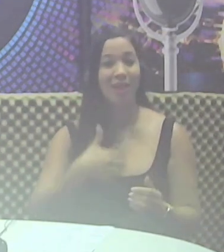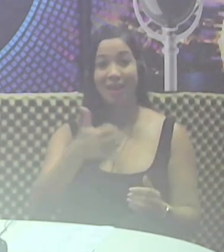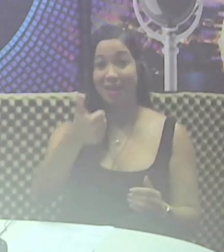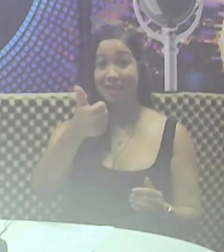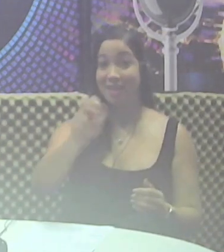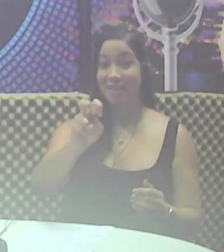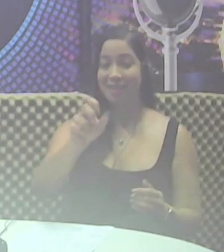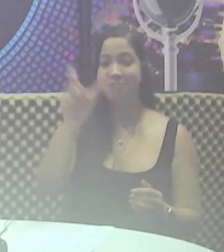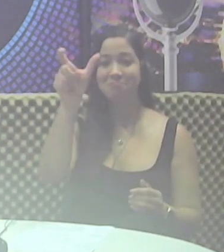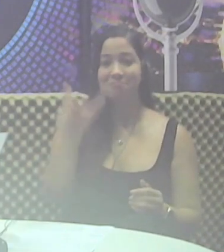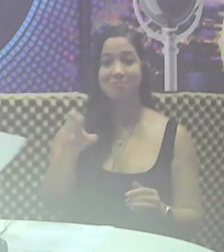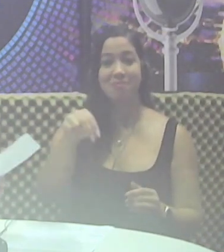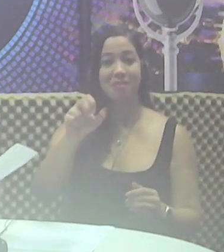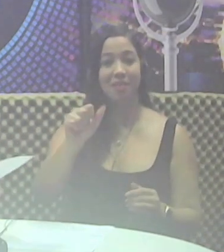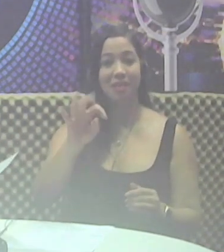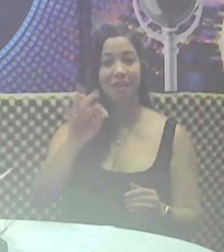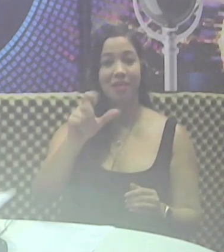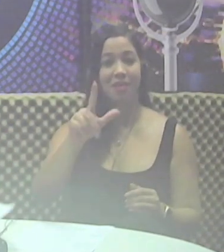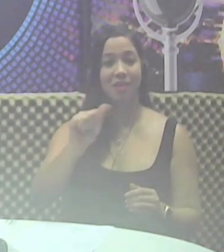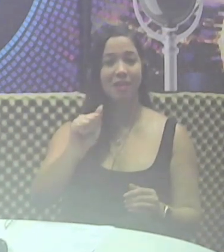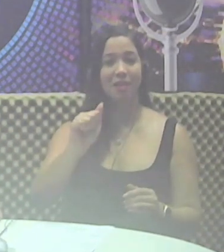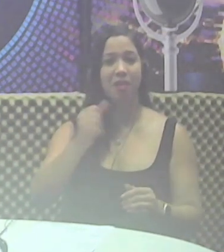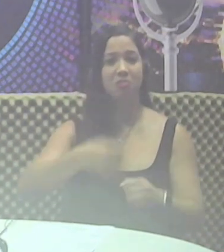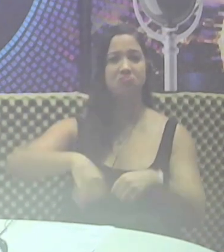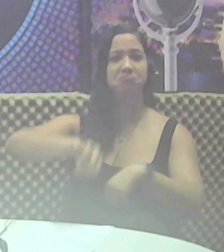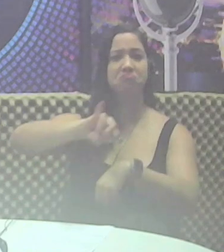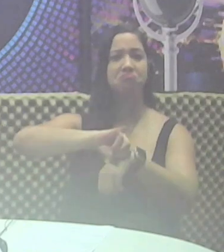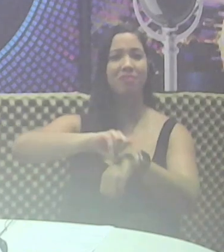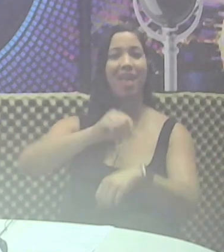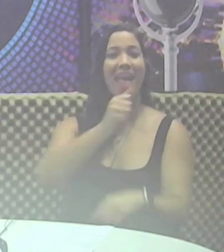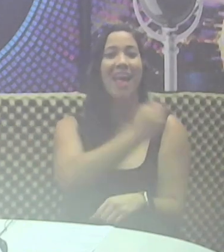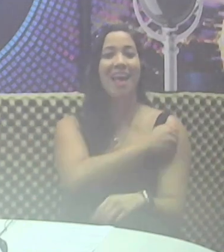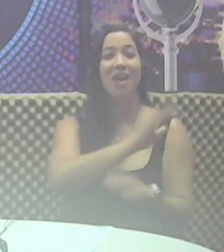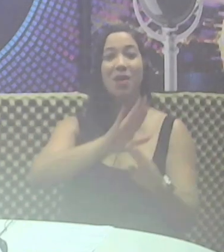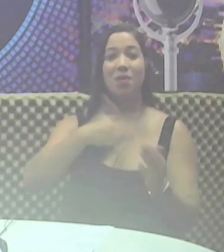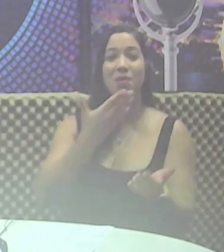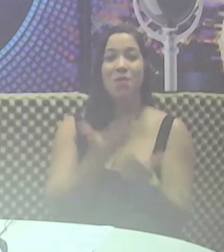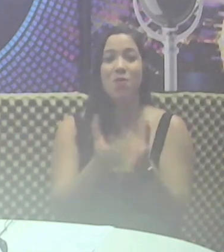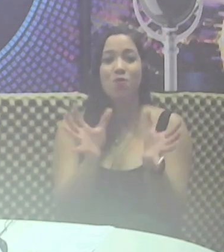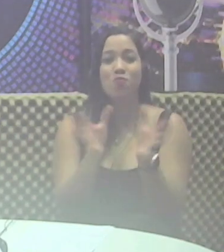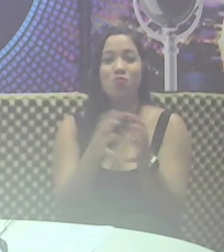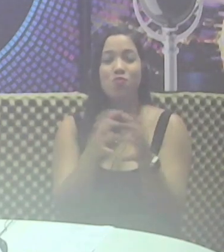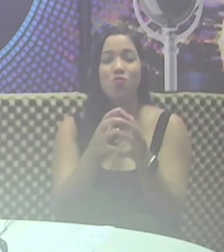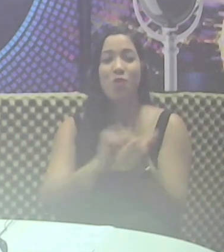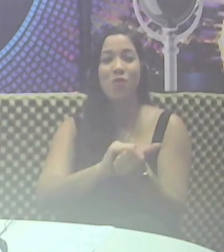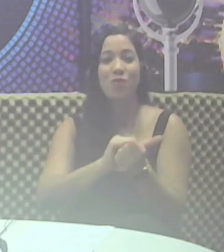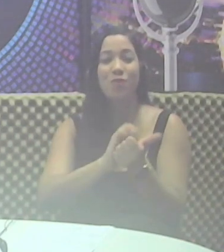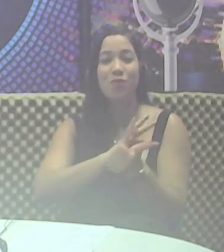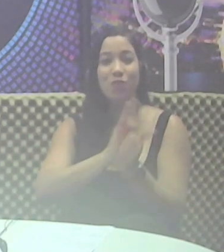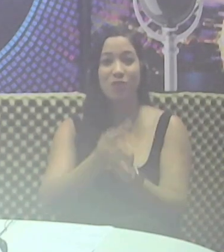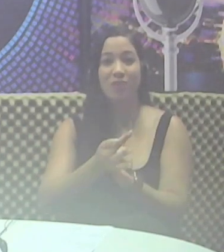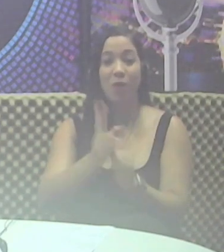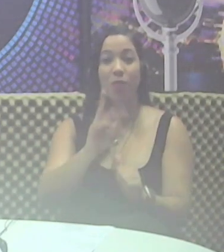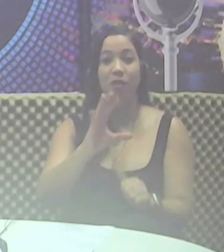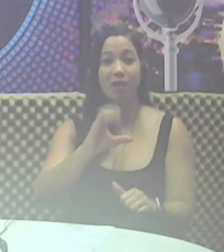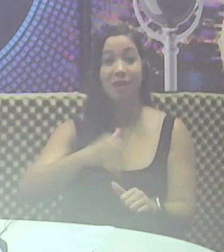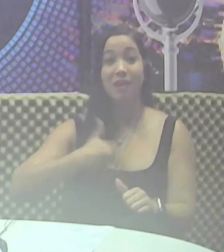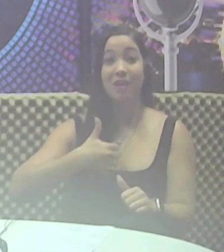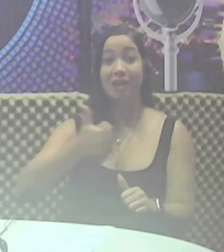Natália Guimarães atua como central e é aluna da escolinha da Futel, no TC, desde os 13